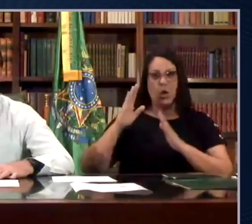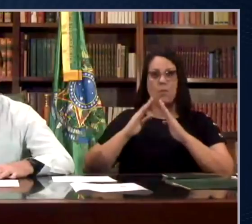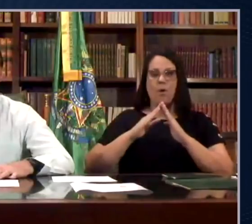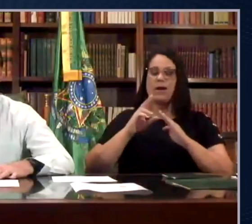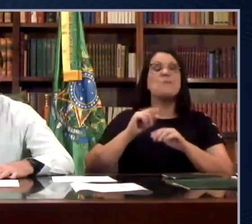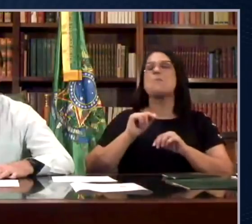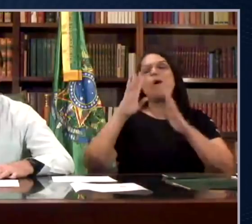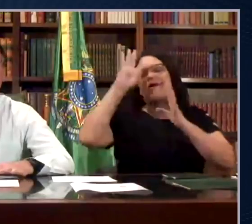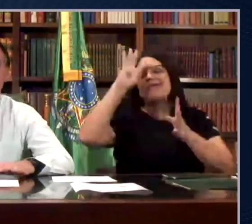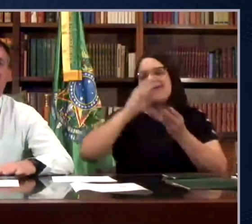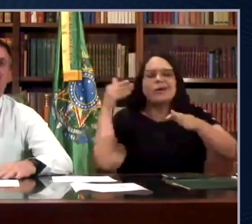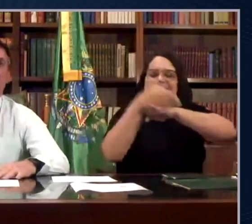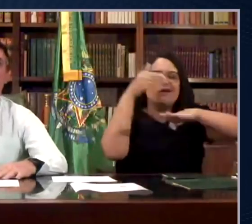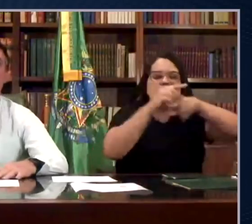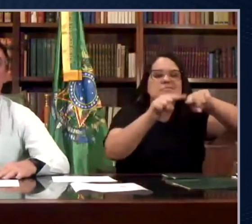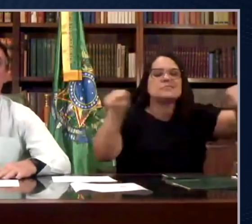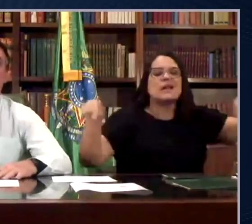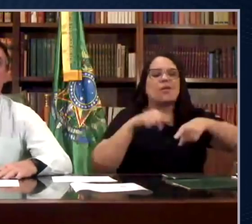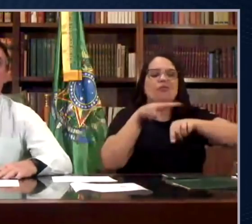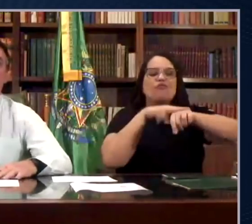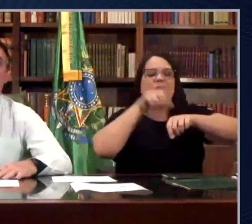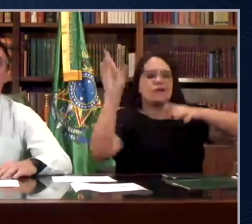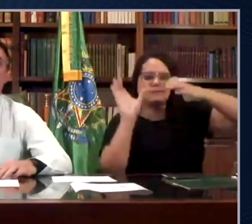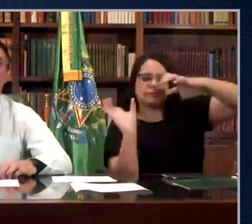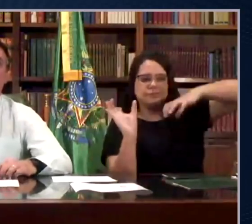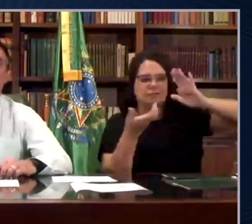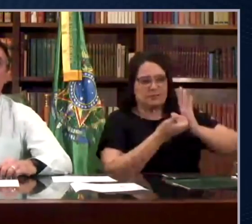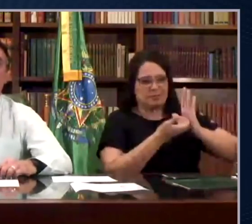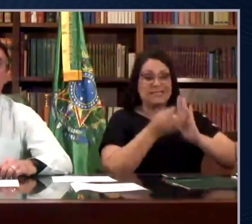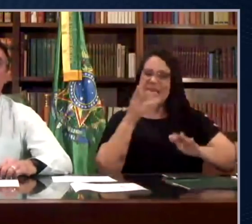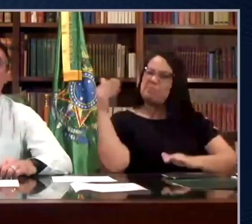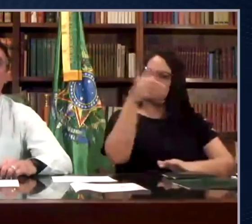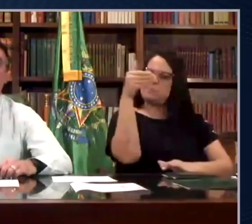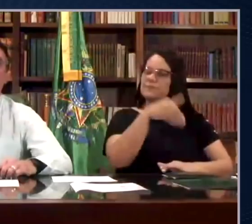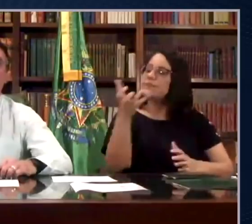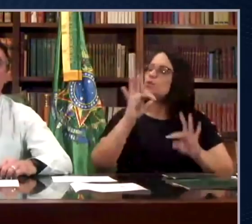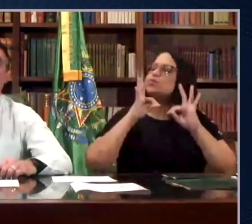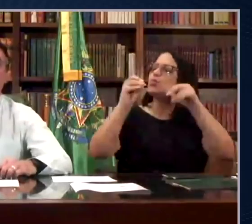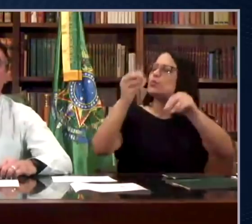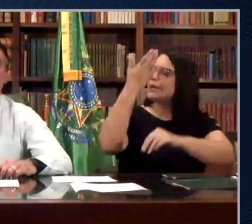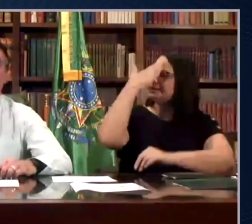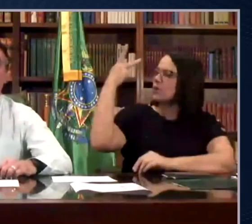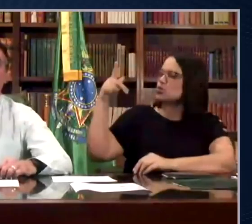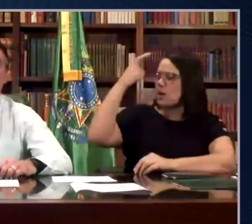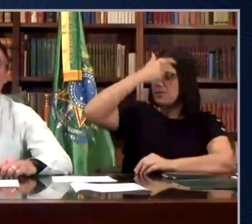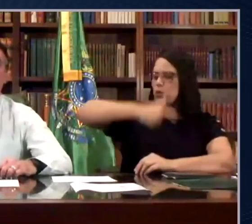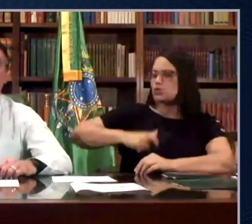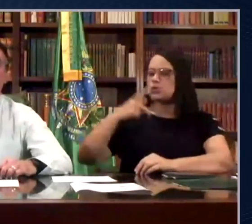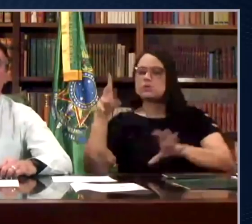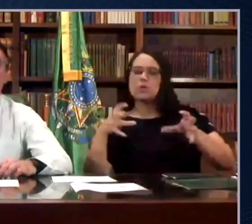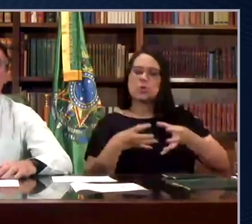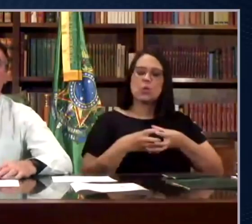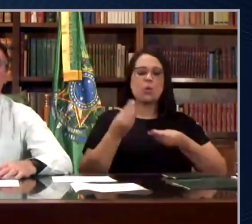encontramos lá muitas vezes antes, e está todo mundo aqui querendo saber como é que será a postura do senhor, do seu grupo nas eleições